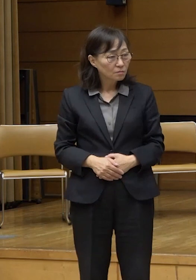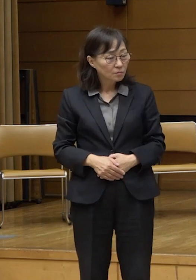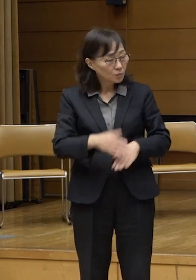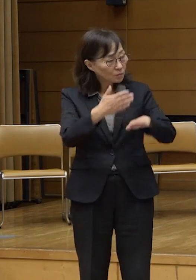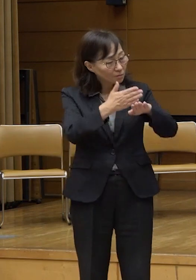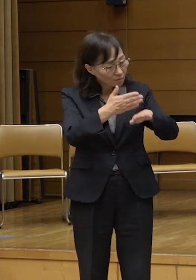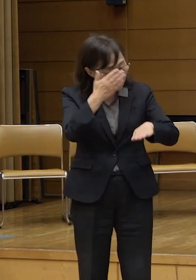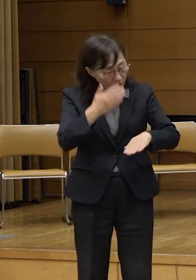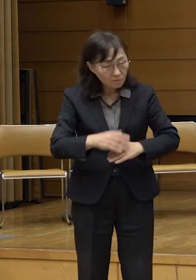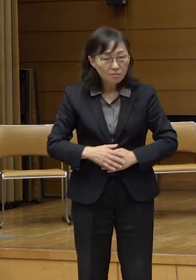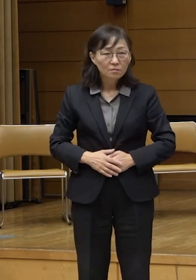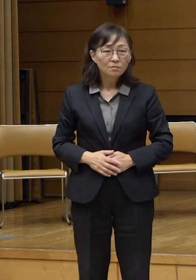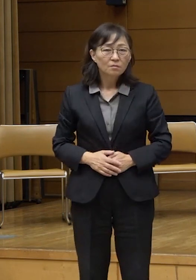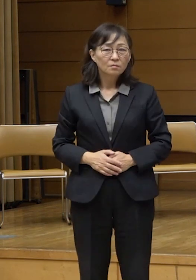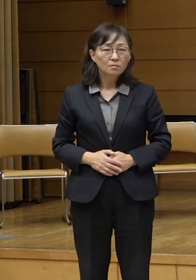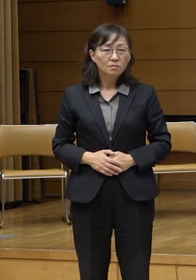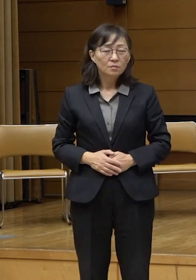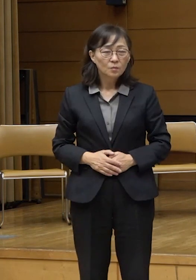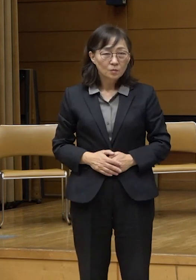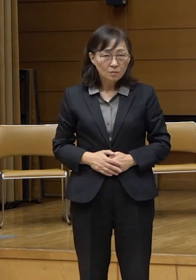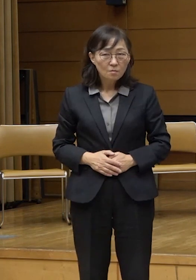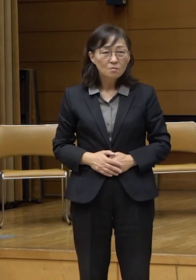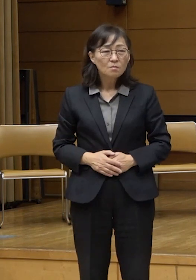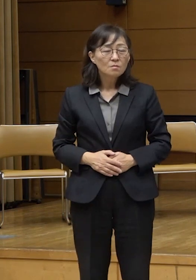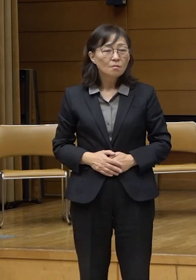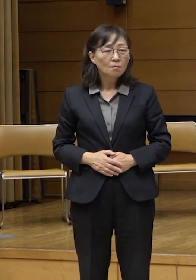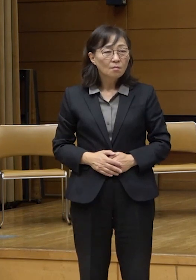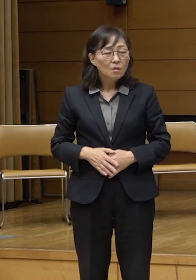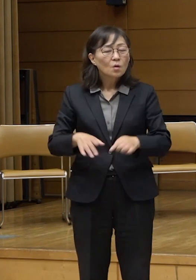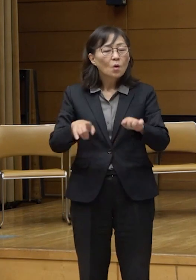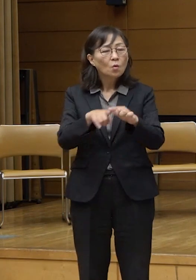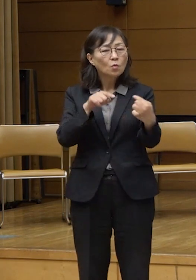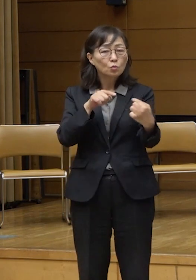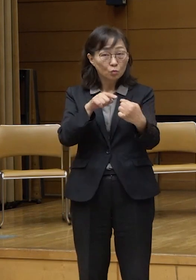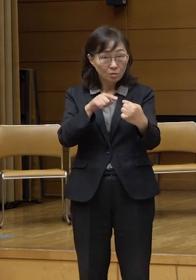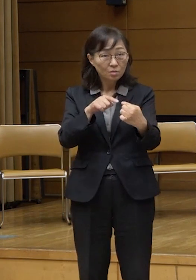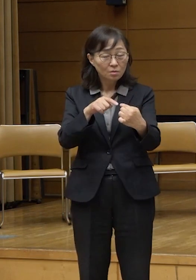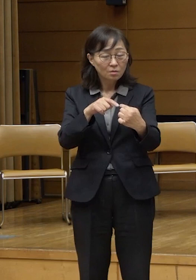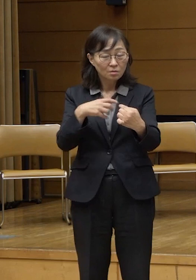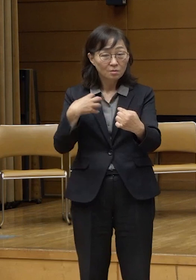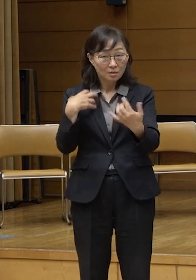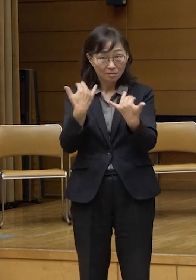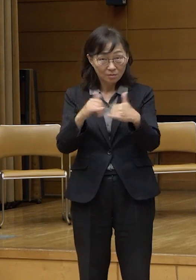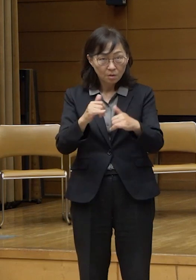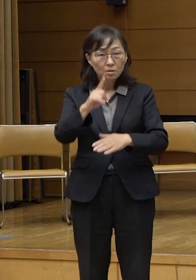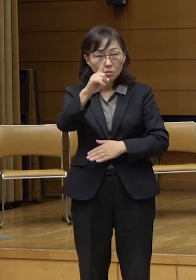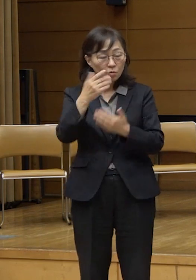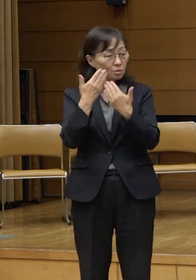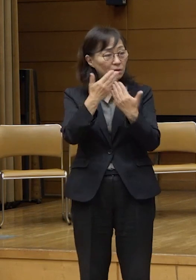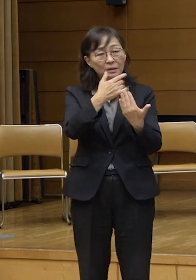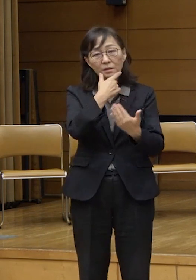ありがとうございました。患者の共同通信の東美と申します。私から1点お話したいんですけれ